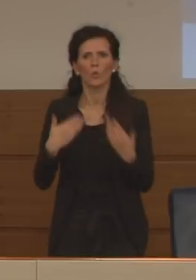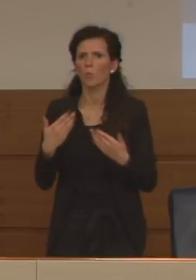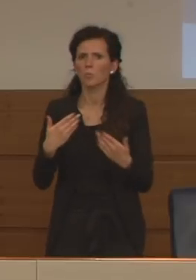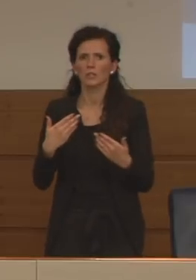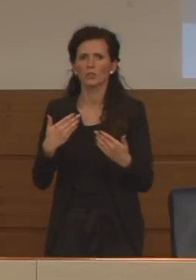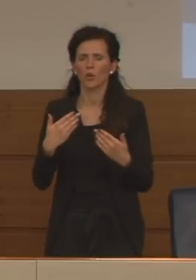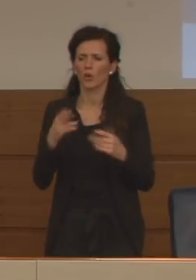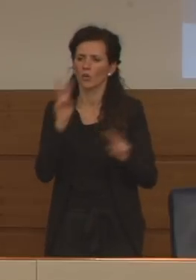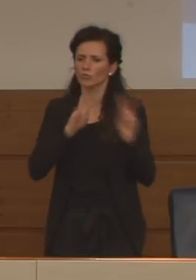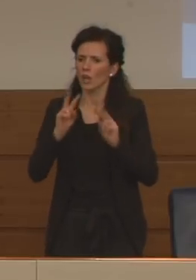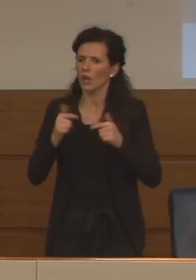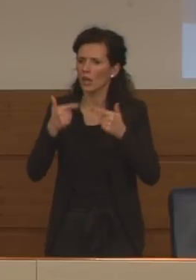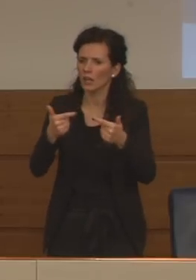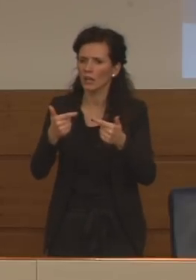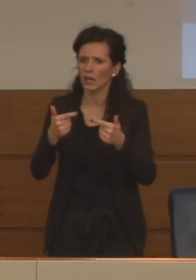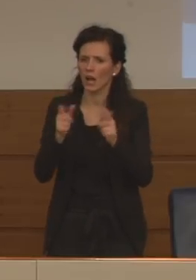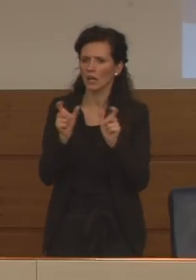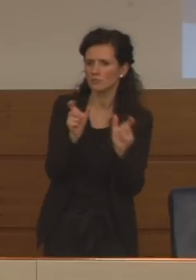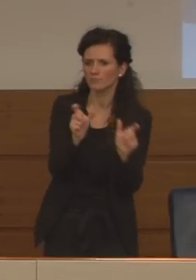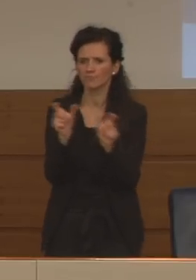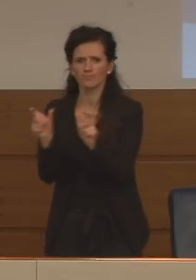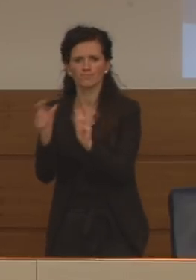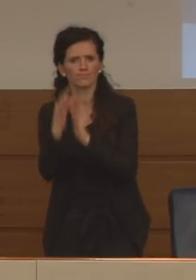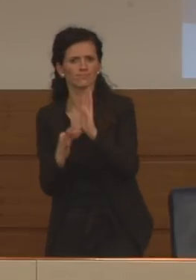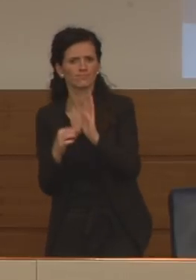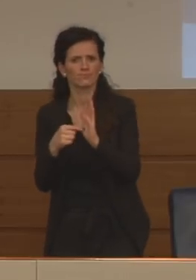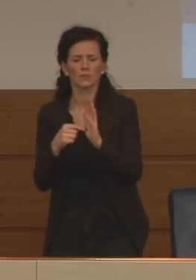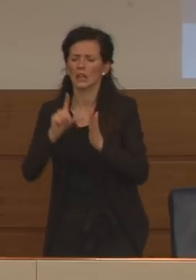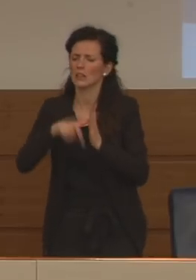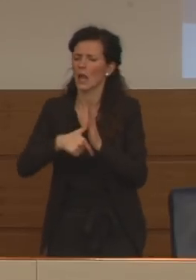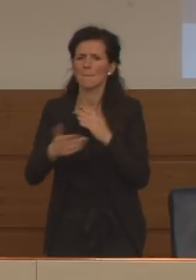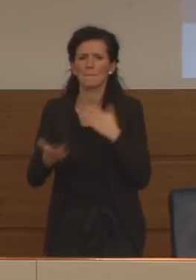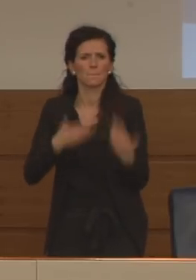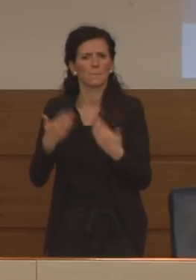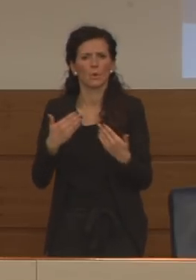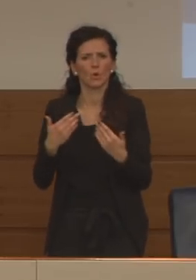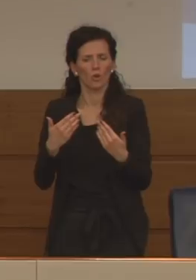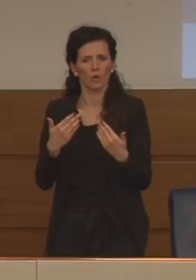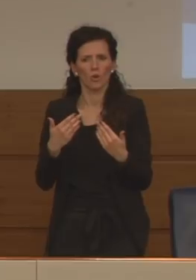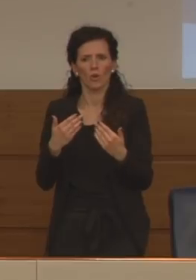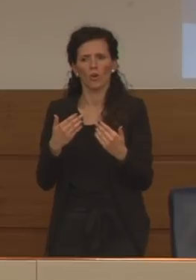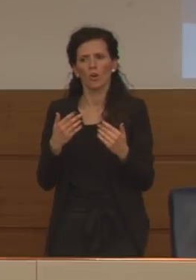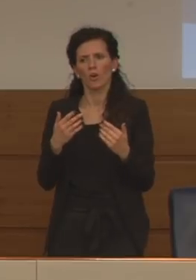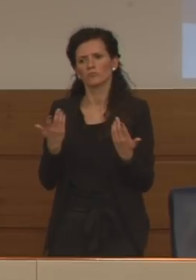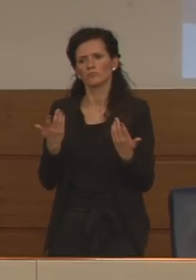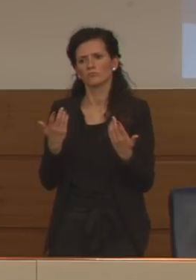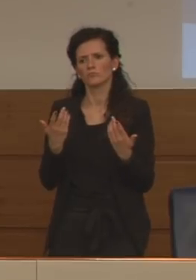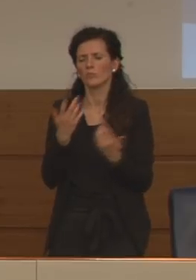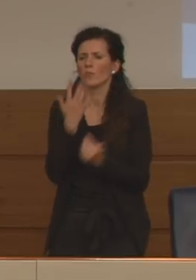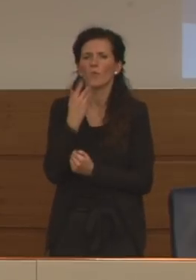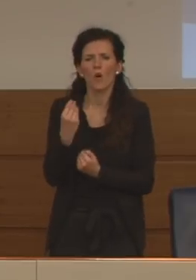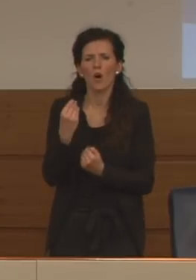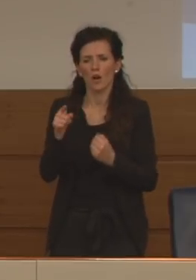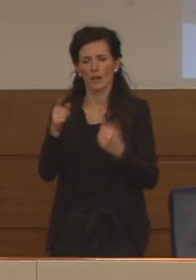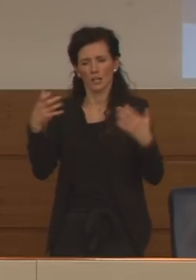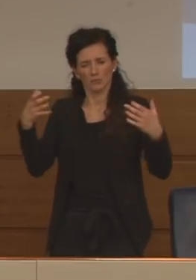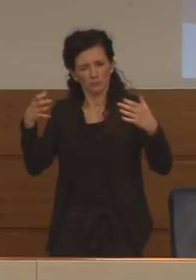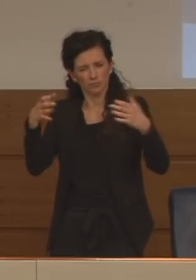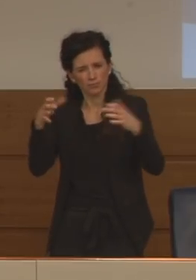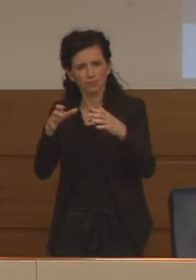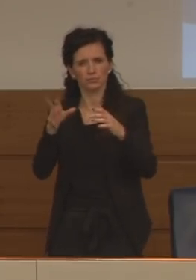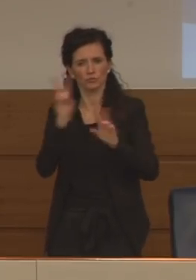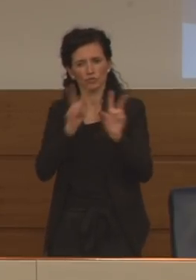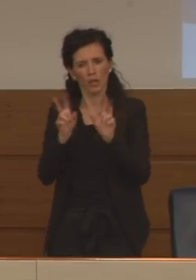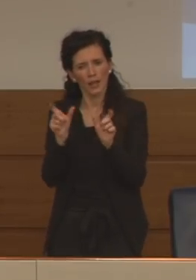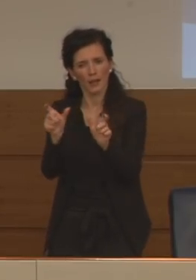maniera assoluta assolutamente tempestiva nel ridurre drasticamente ridurre drasticamente la